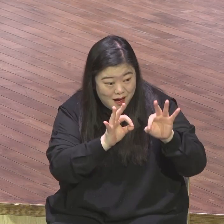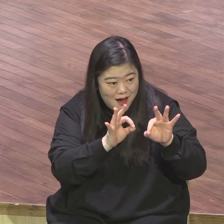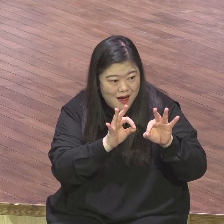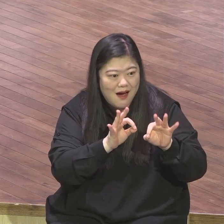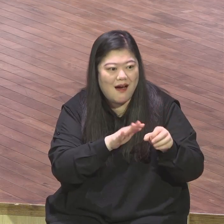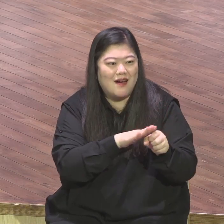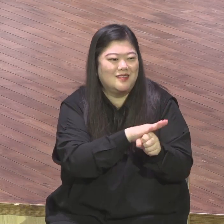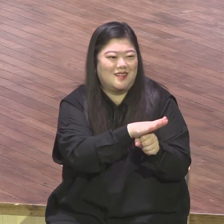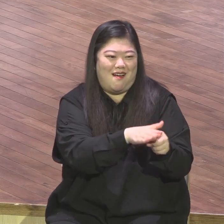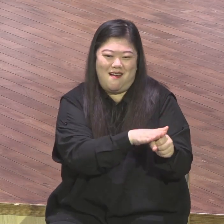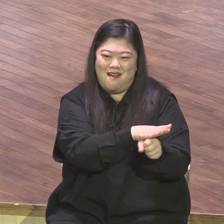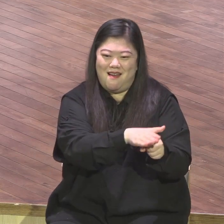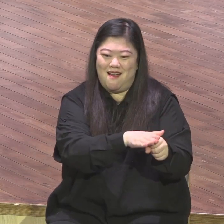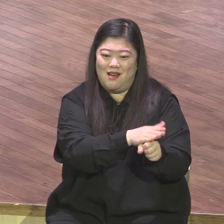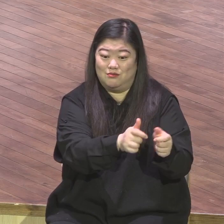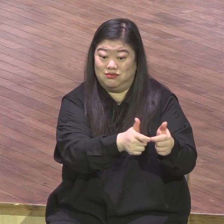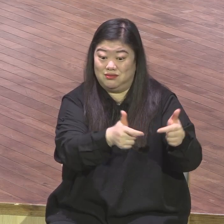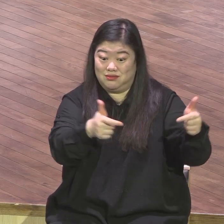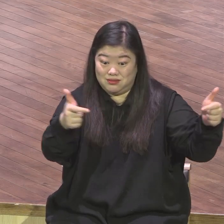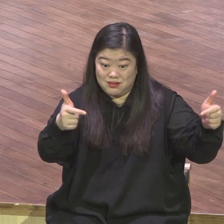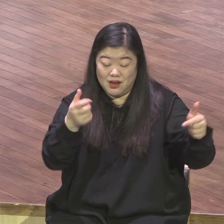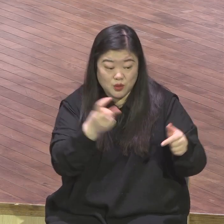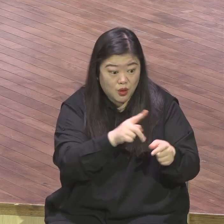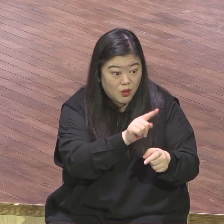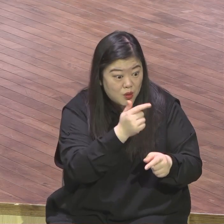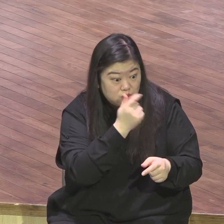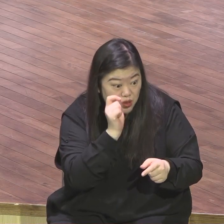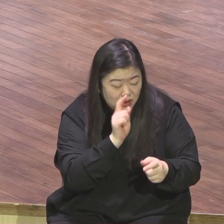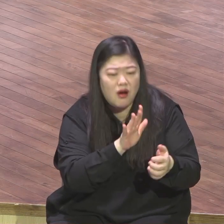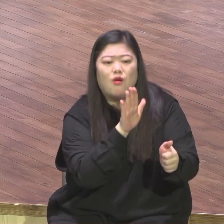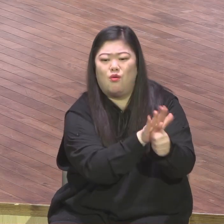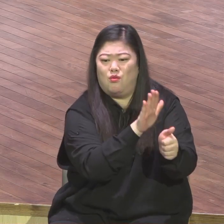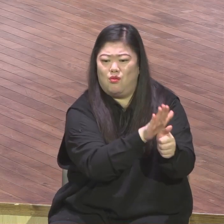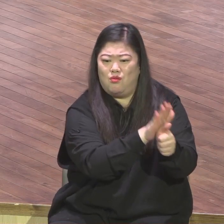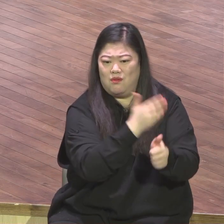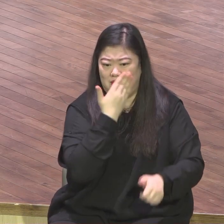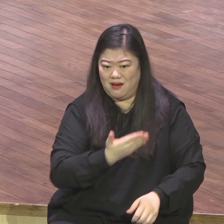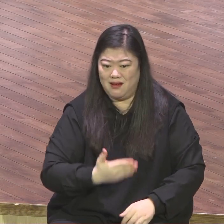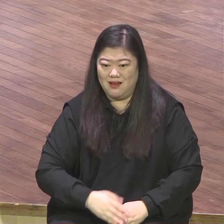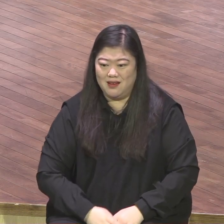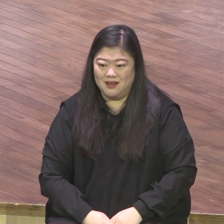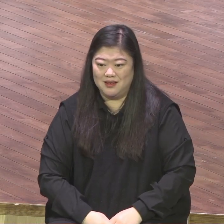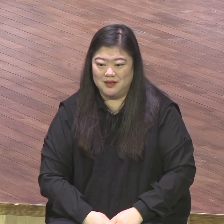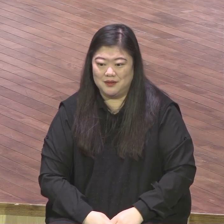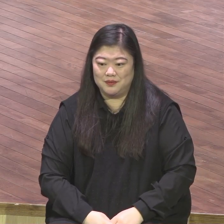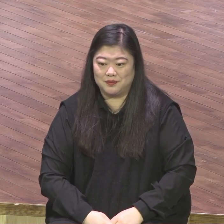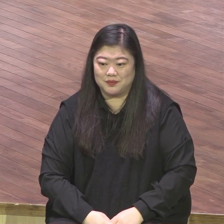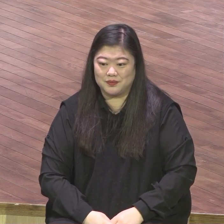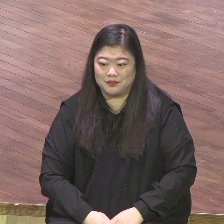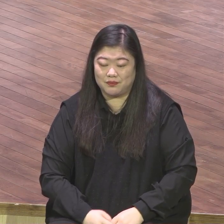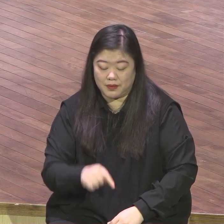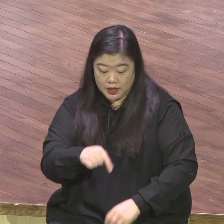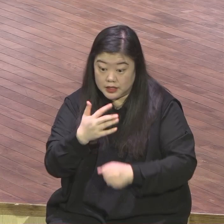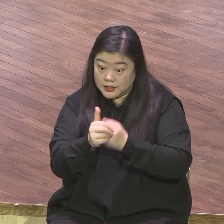그것이 자랄 수 있도록 도와주라는 것입니다. 본문에 나오는 자기를 돌볼